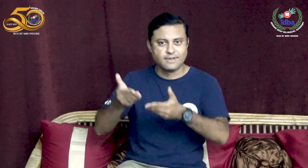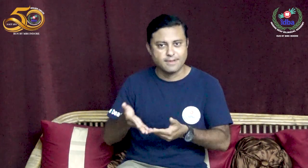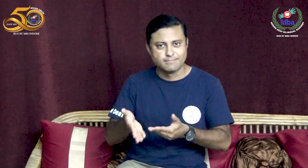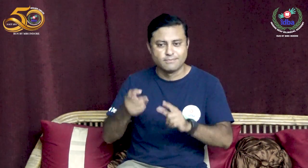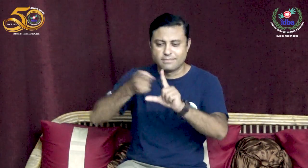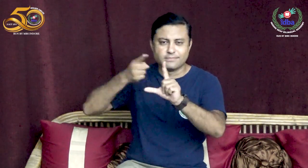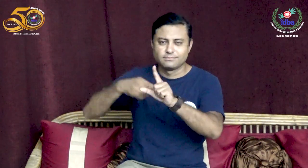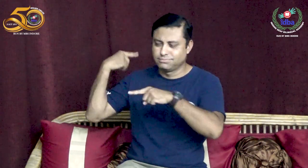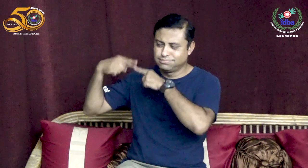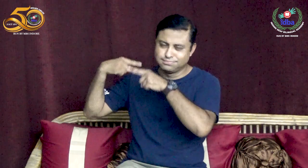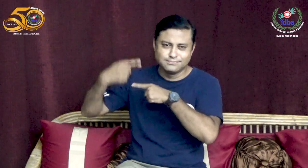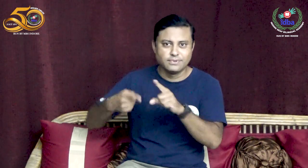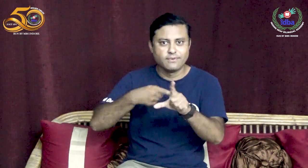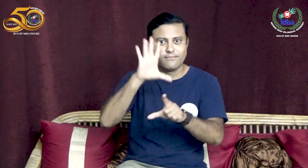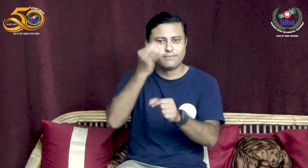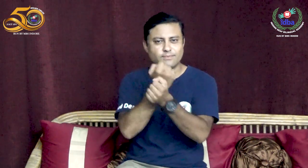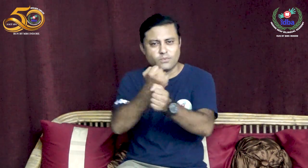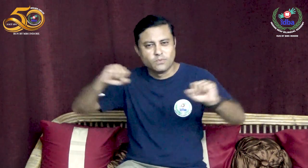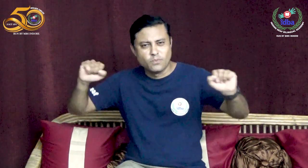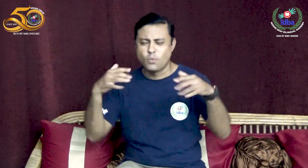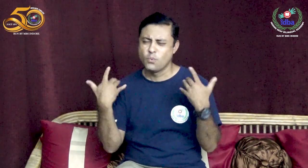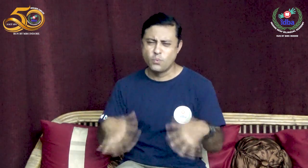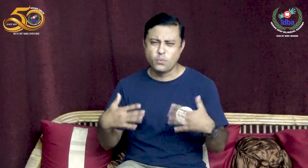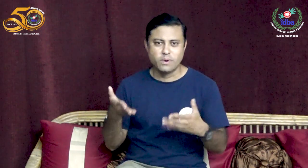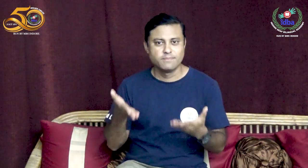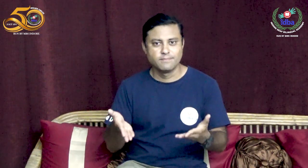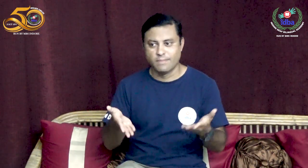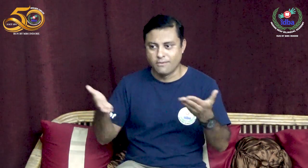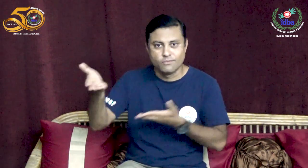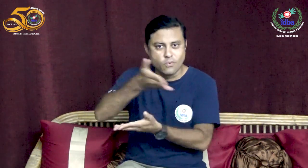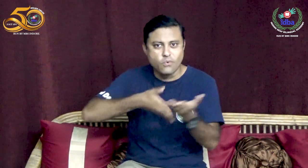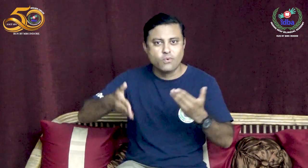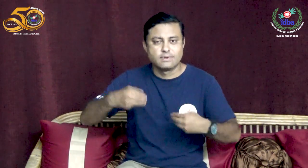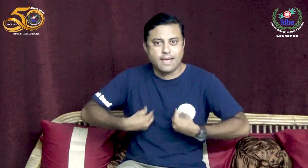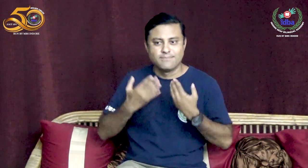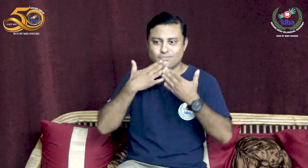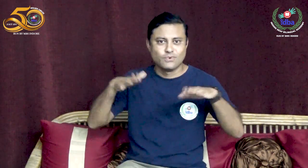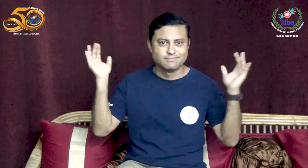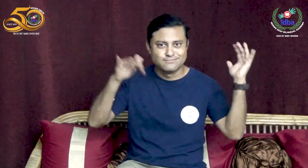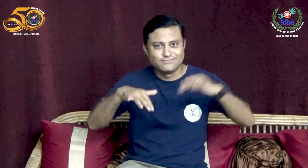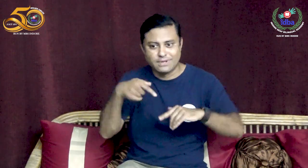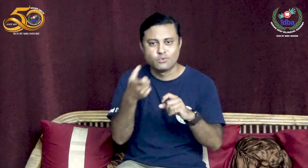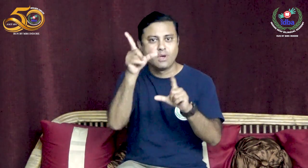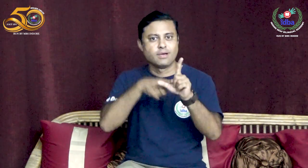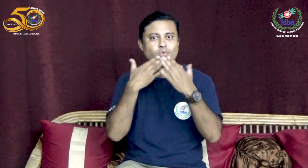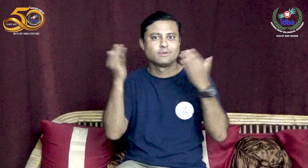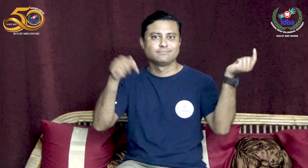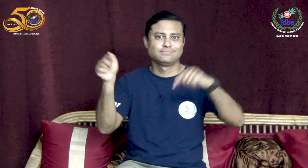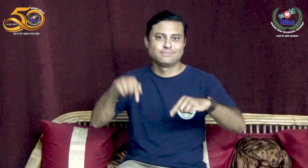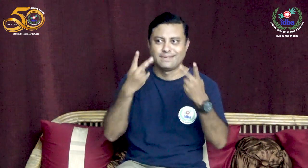आईडीबीए में आपका स्वागत है। हमारे 50 साल जो है पूरे होने वाले हैं आईडीबीए को। और हम बहुत खुश हैं। अलग अलग जो यहाँ